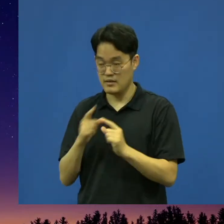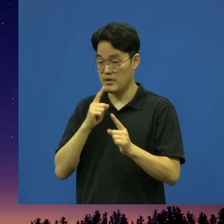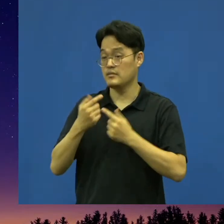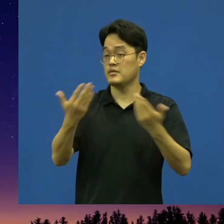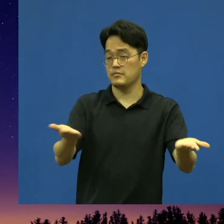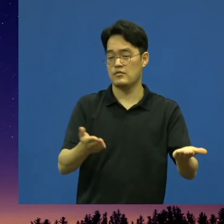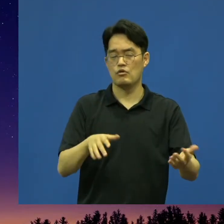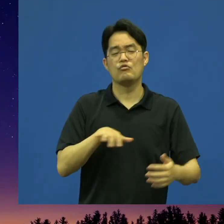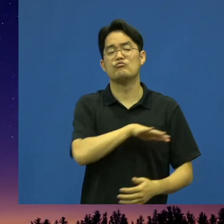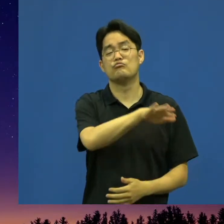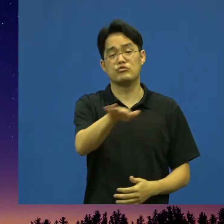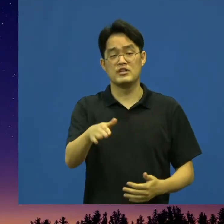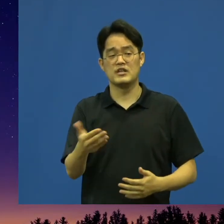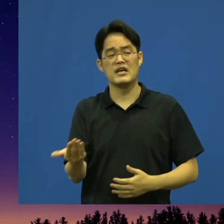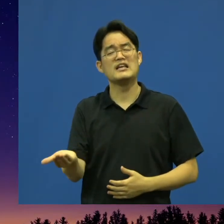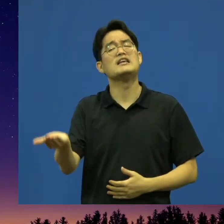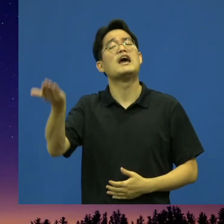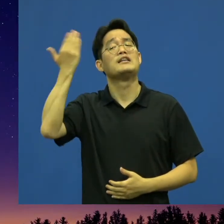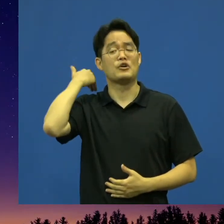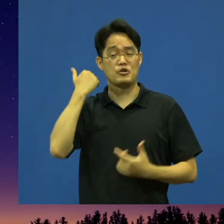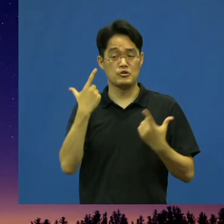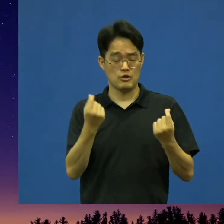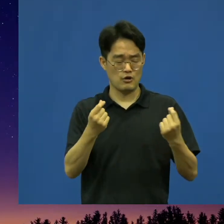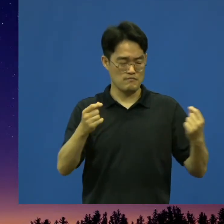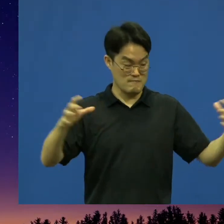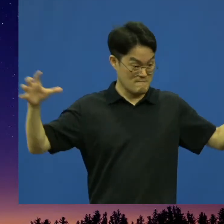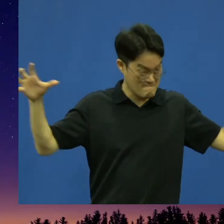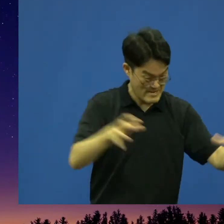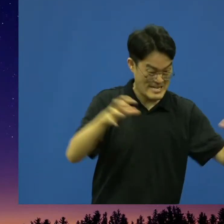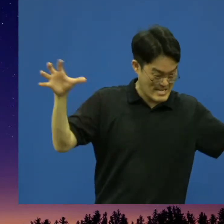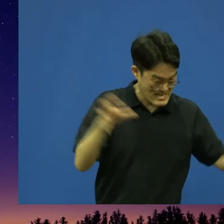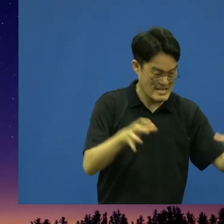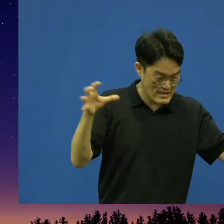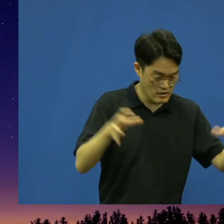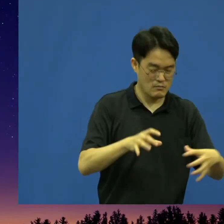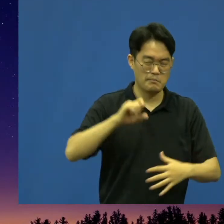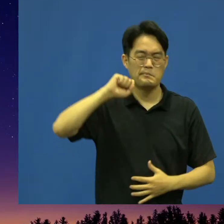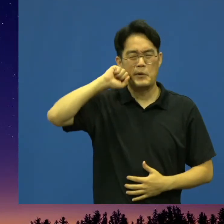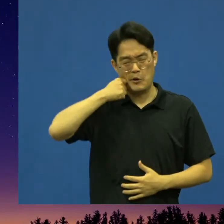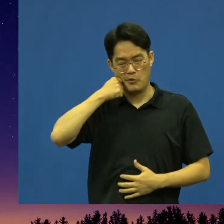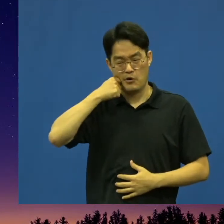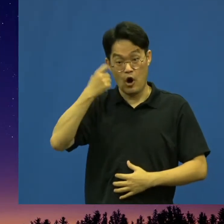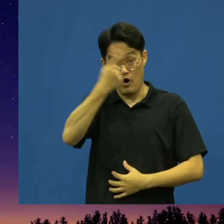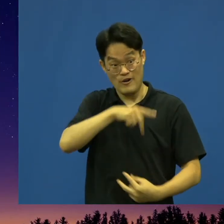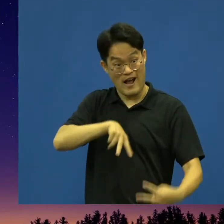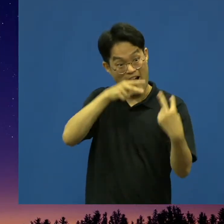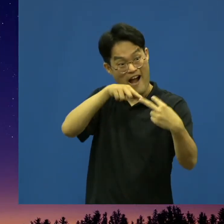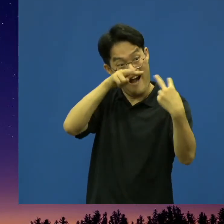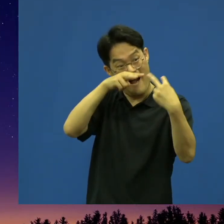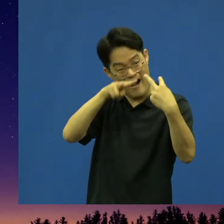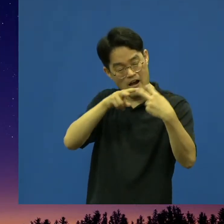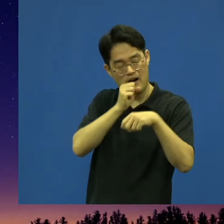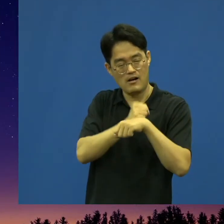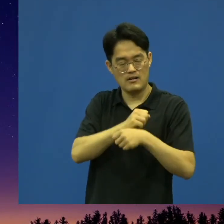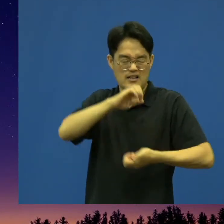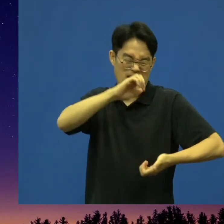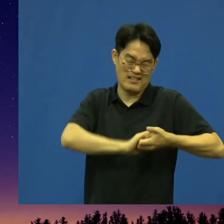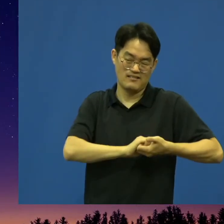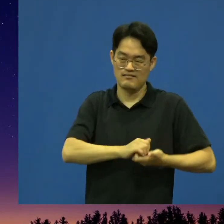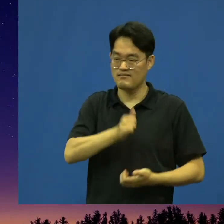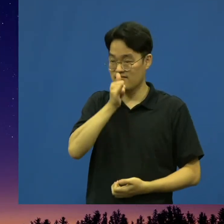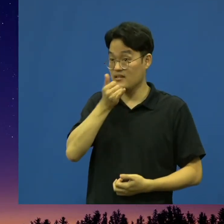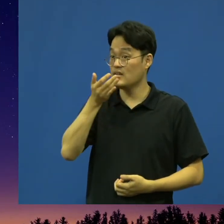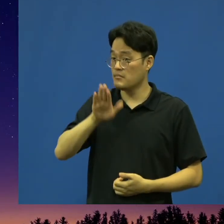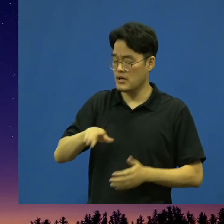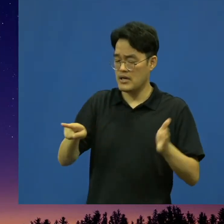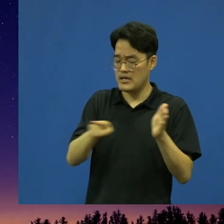회집은 어렵겠지만 대면은 여전히 한계가 있지만 이제부터 신앙생활과 관계된